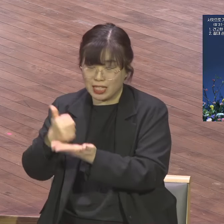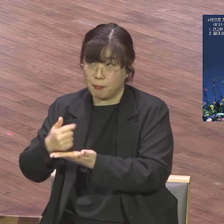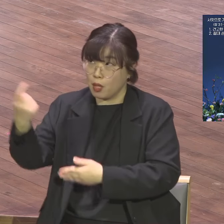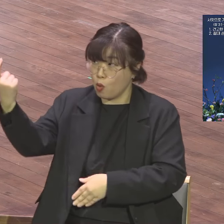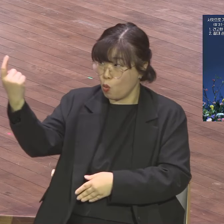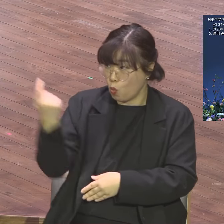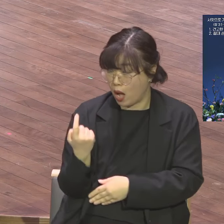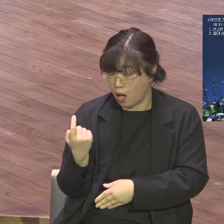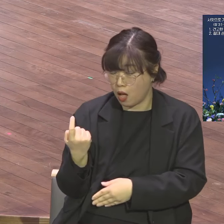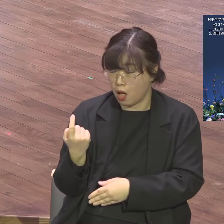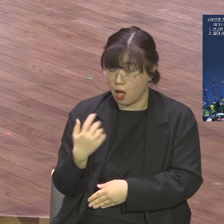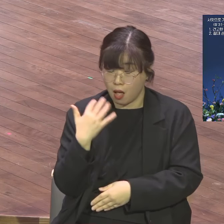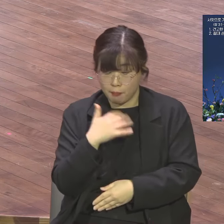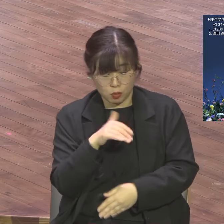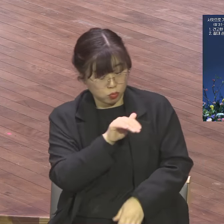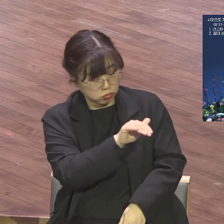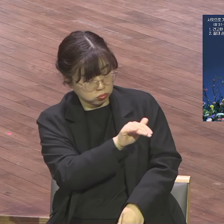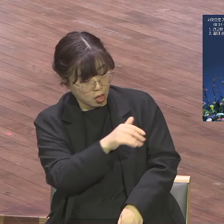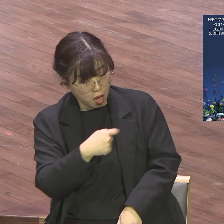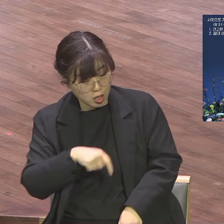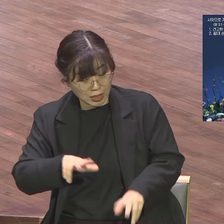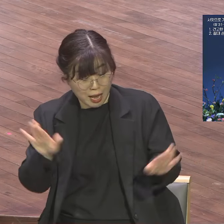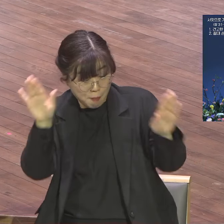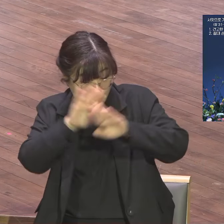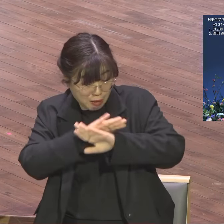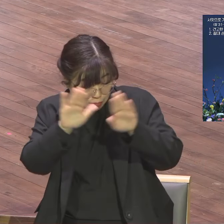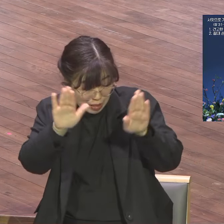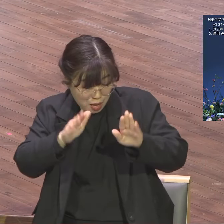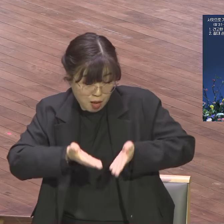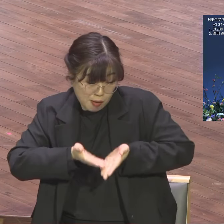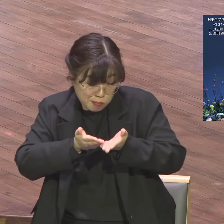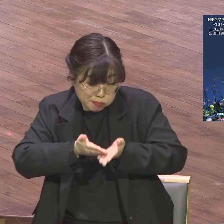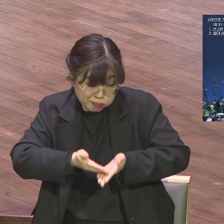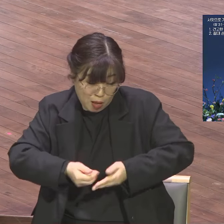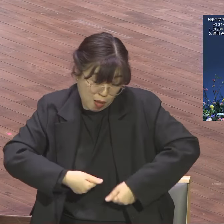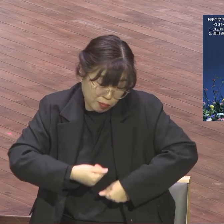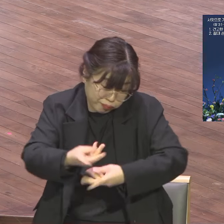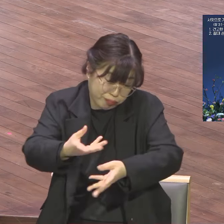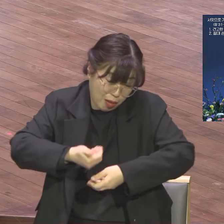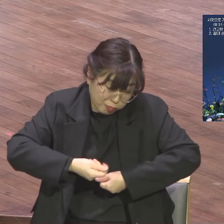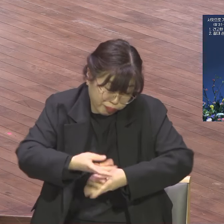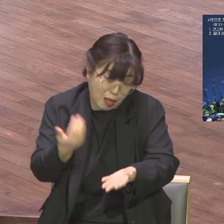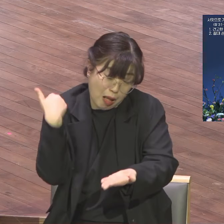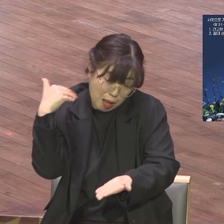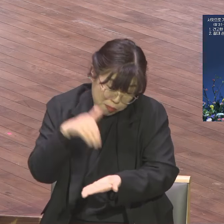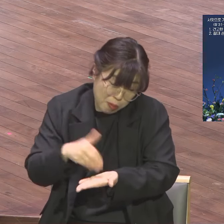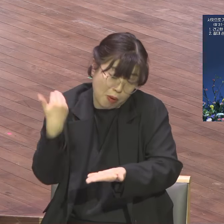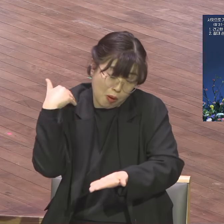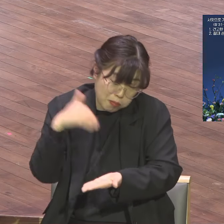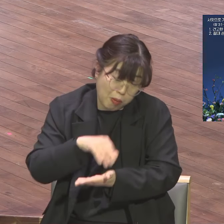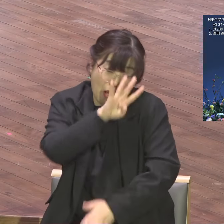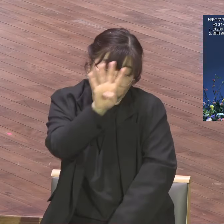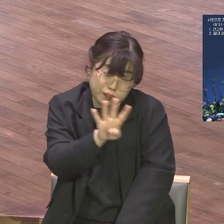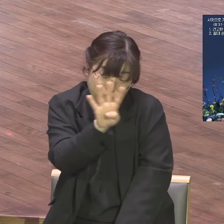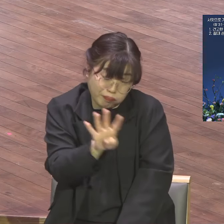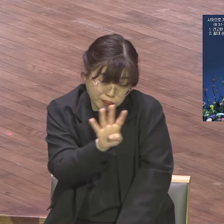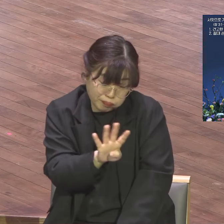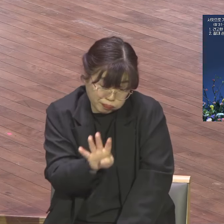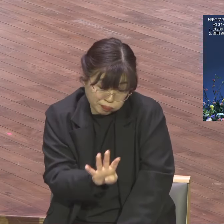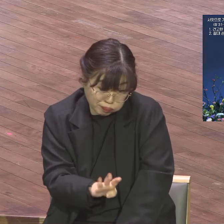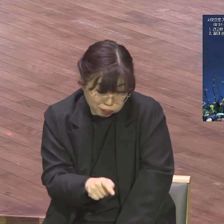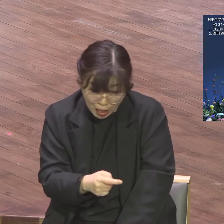이렇게 말합니다. 한 마리도 못 잡고 그물 깊는 걸 보시면서 깊은 데 가서 그물 던지라.